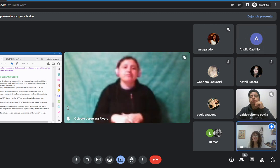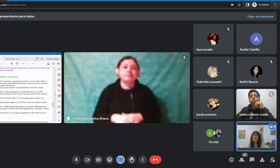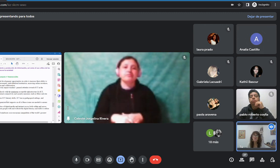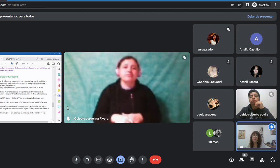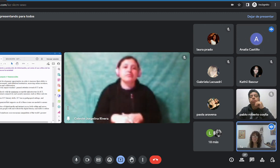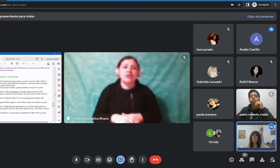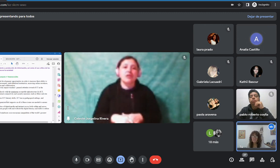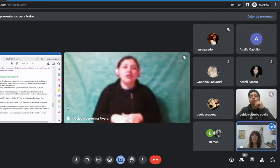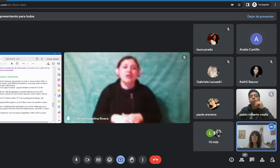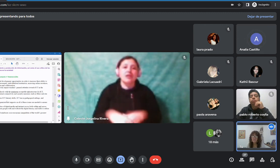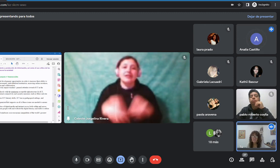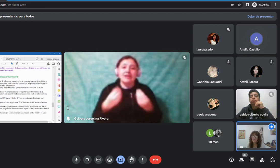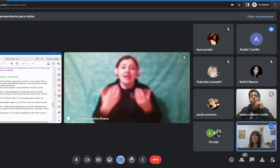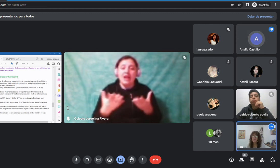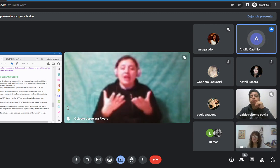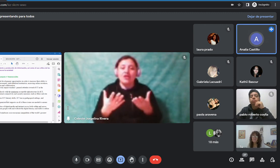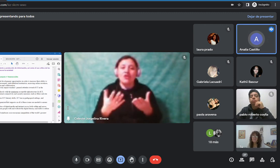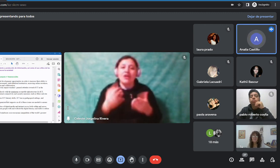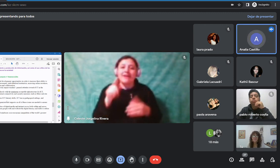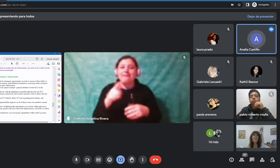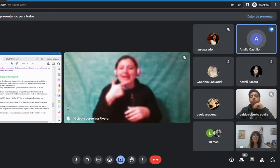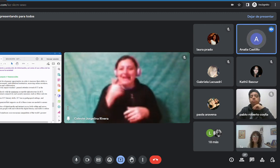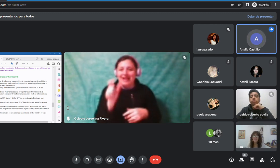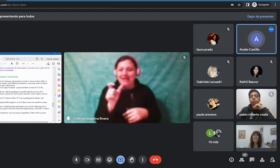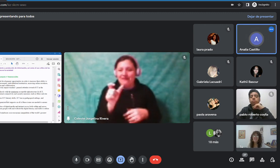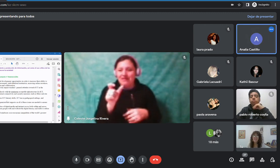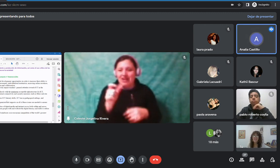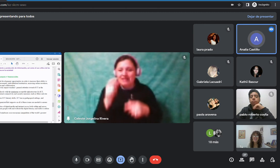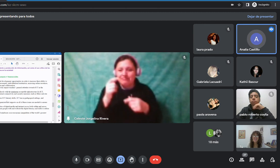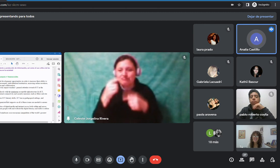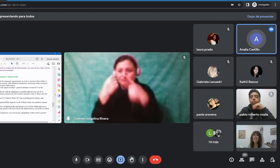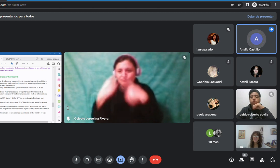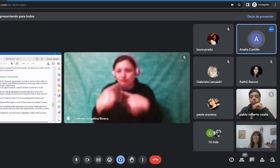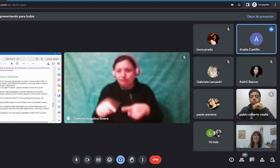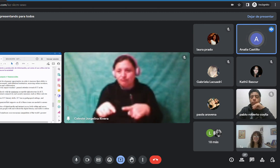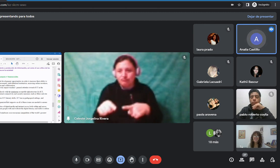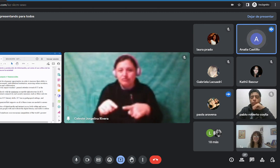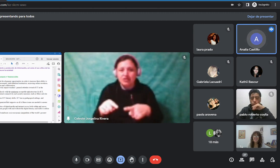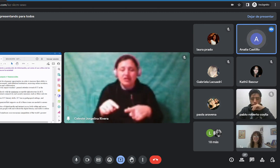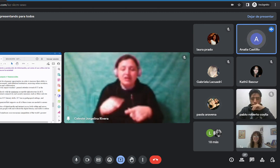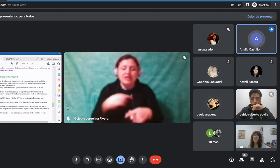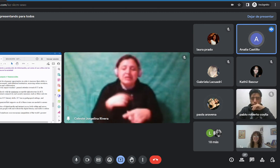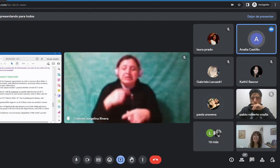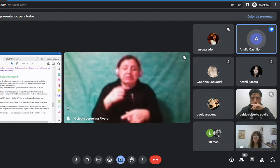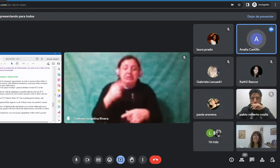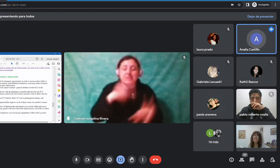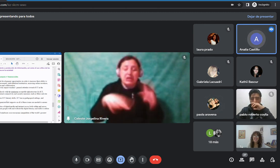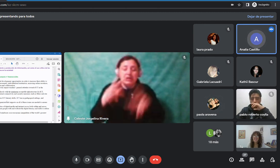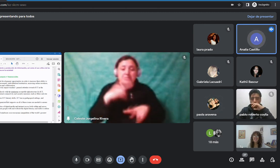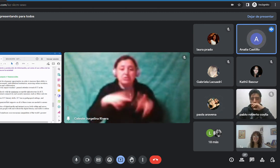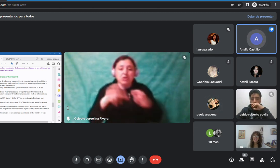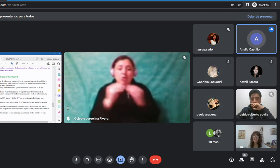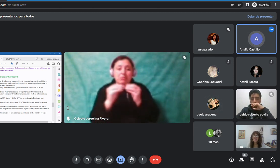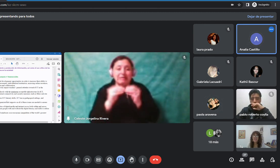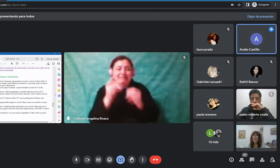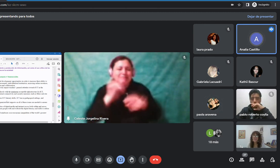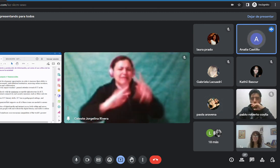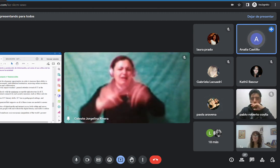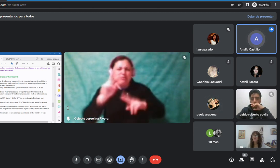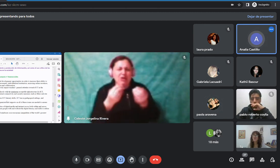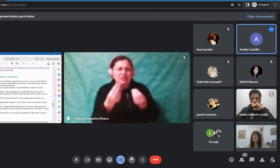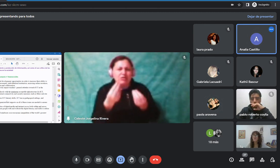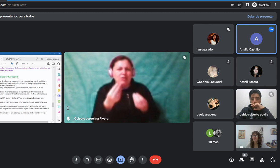continuo. Esto lo estaba buscando, que marco adelante, que puede ser adjetivo. Es adjetivo,